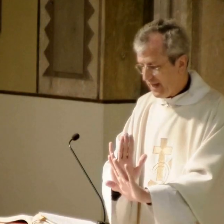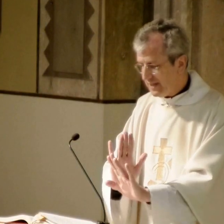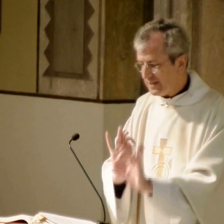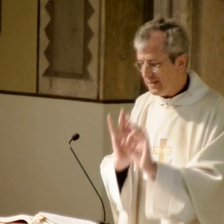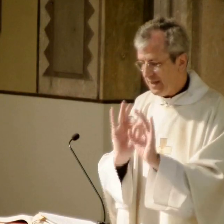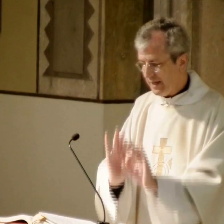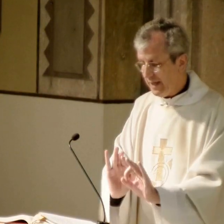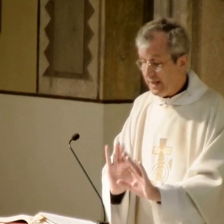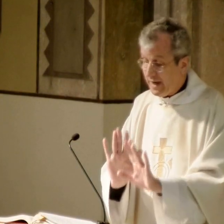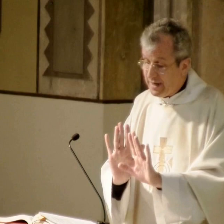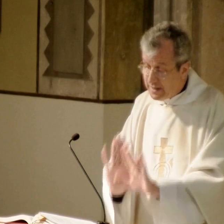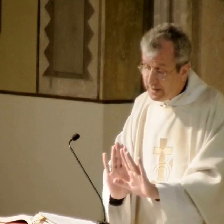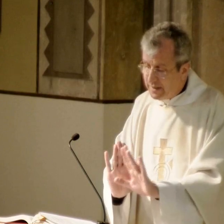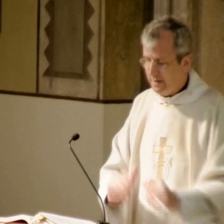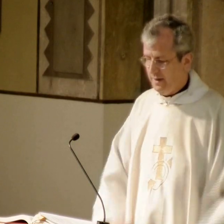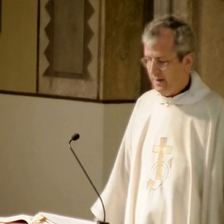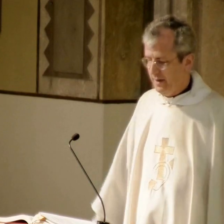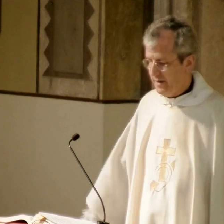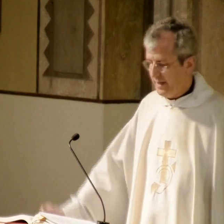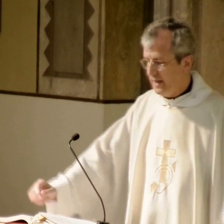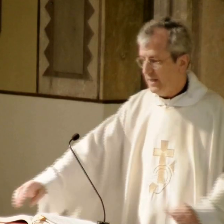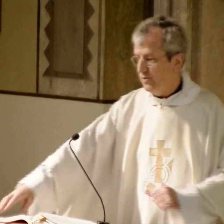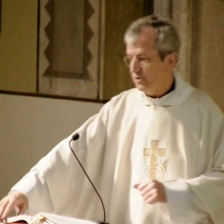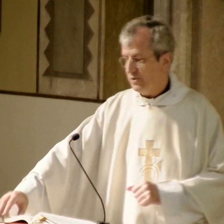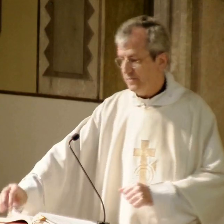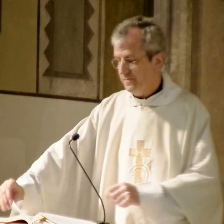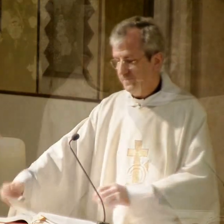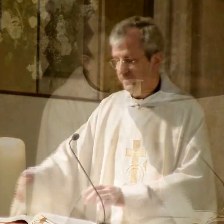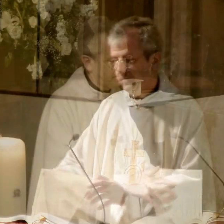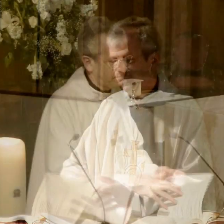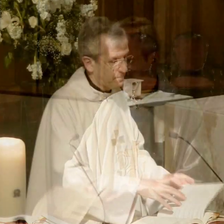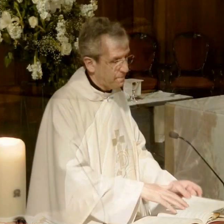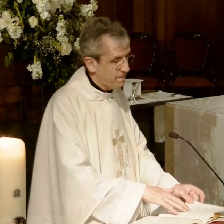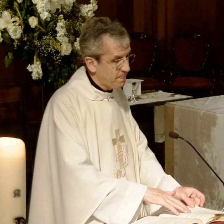retengáis, quedarán retenidos».